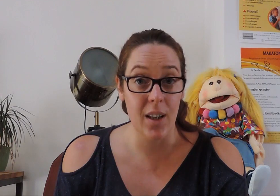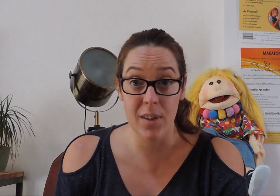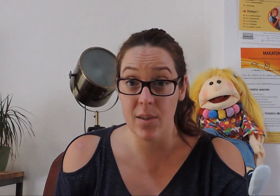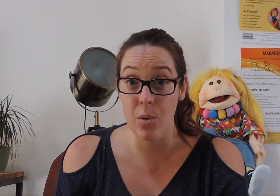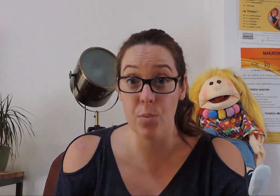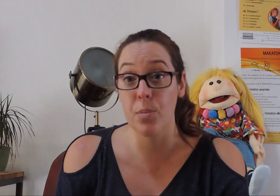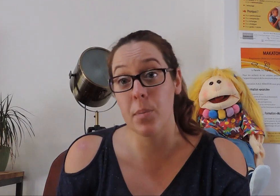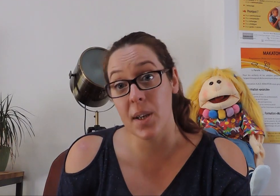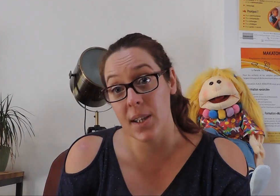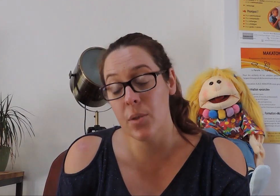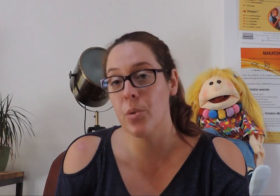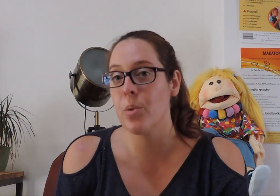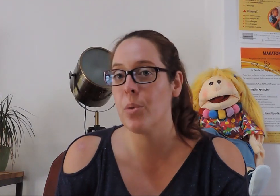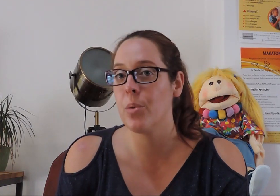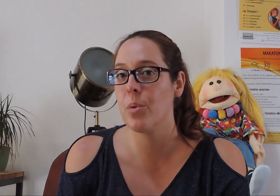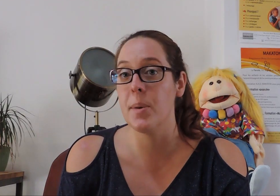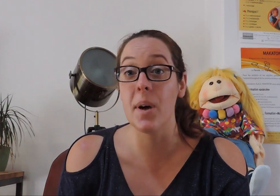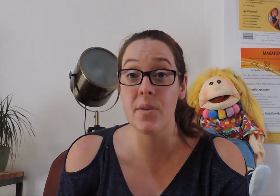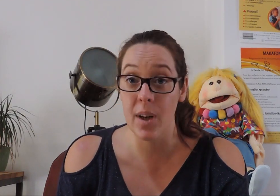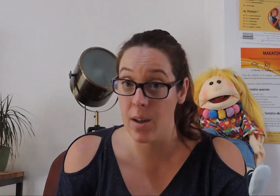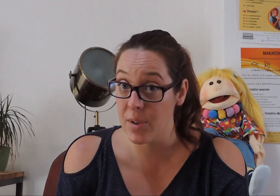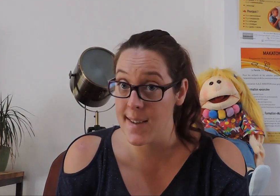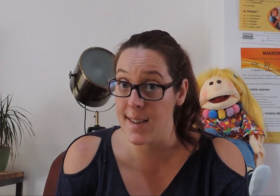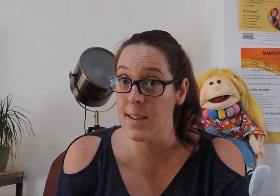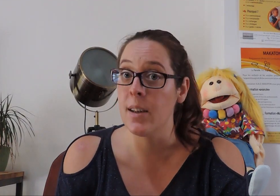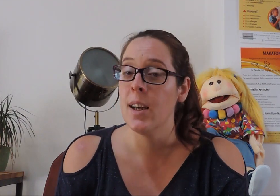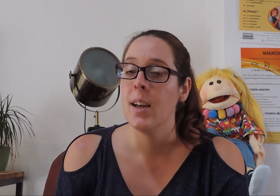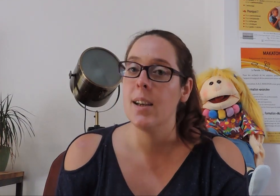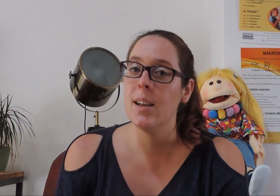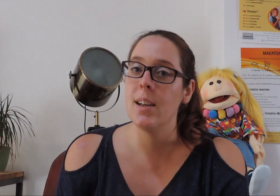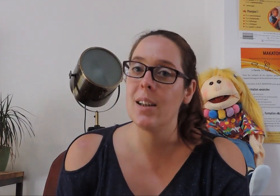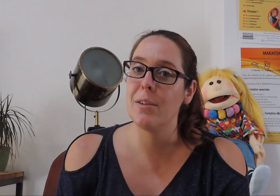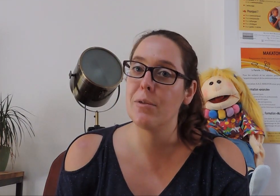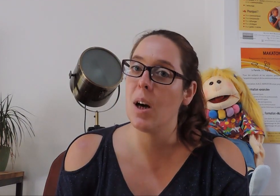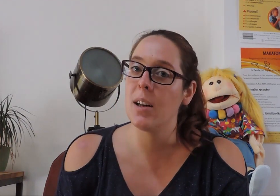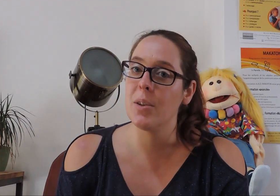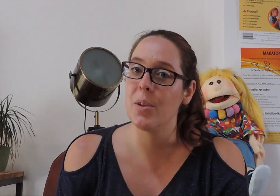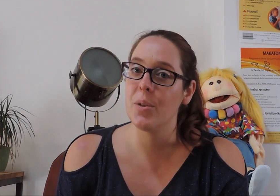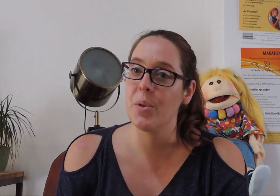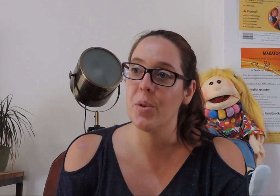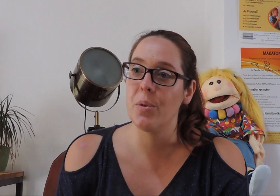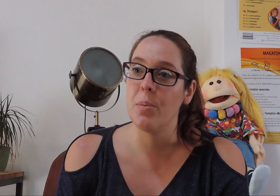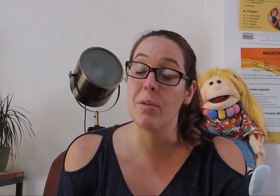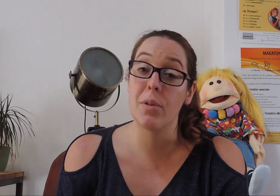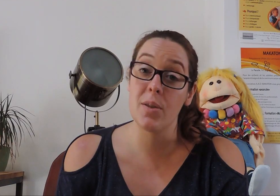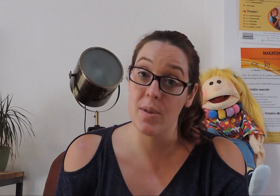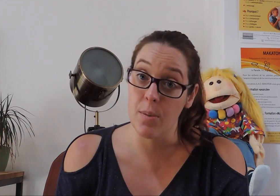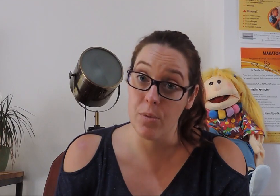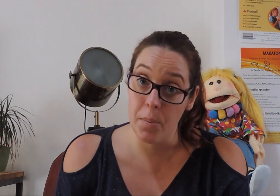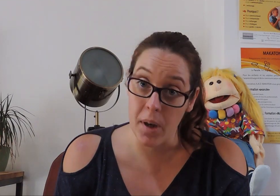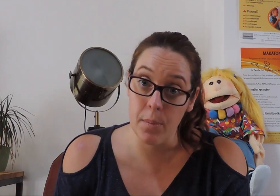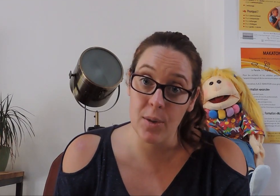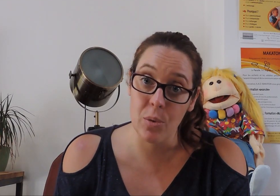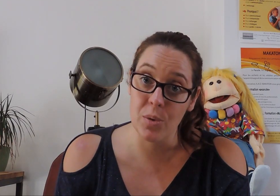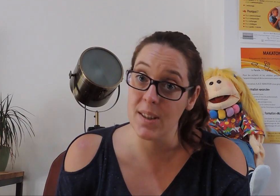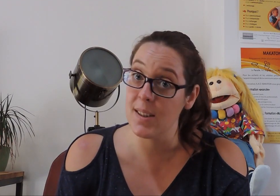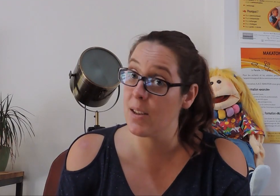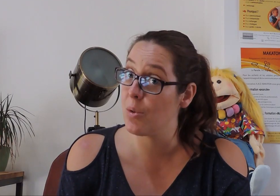j'ai très vite pu m'imprégner des bases de la langue des signes et voir euh bah voir ce que ça pouvait permettre au quotidien